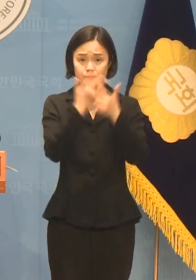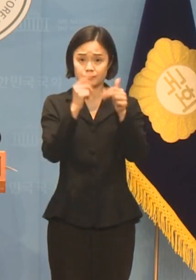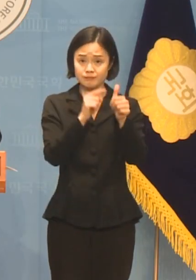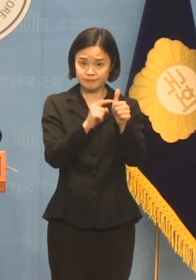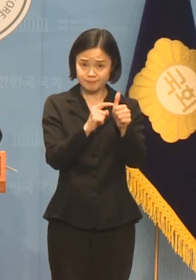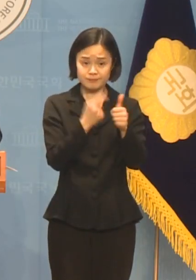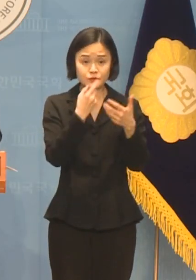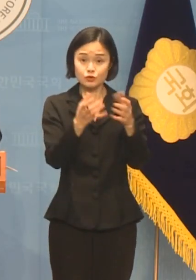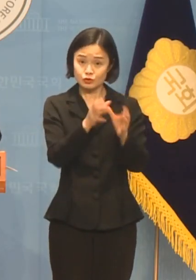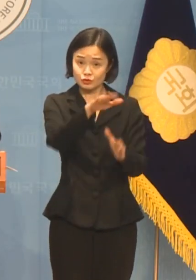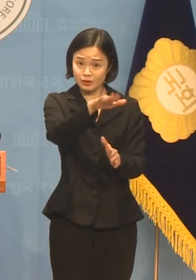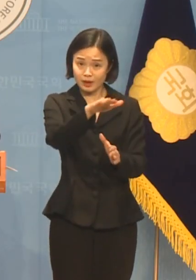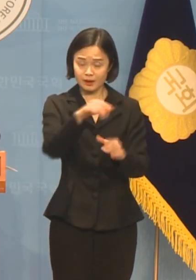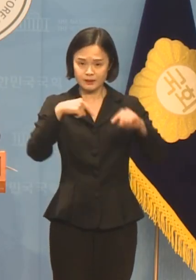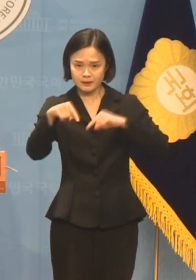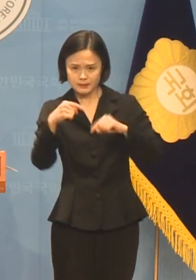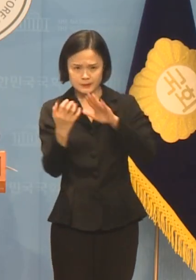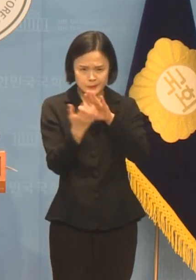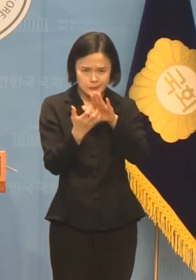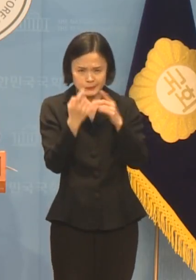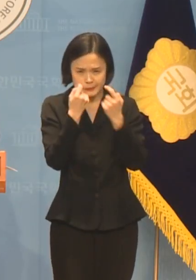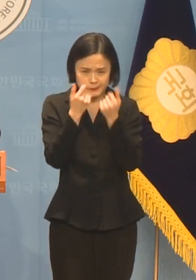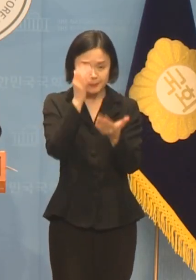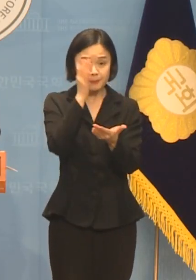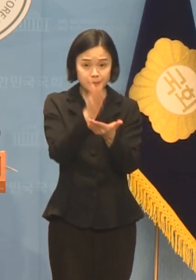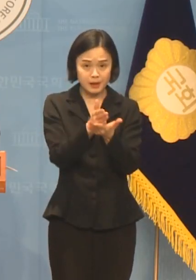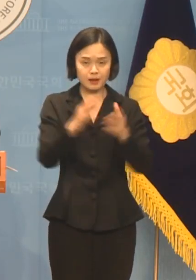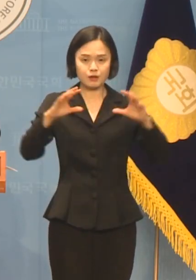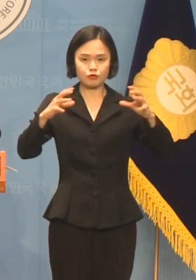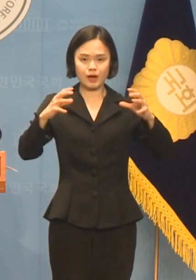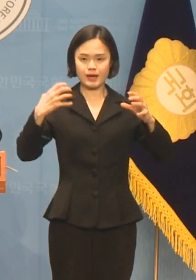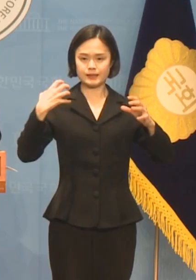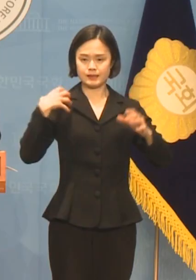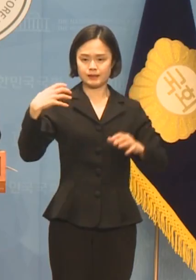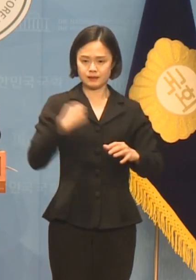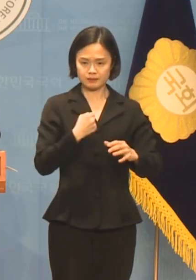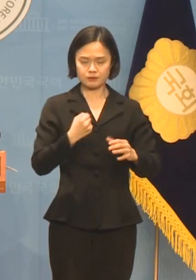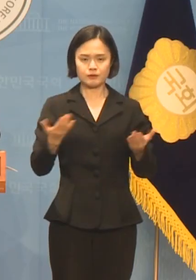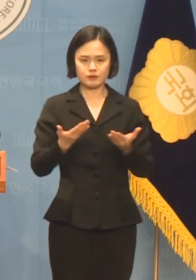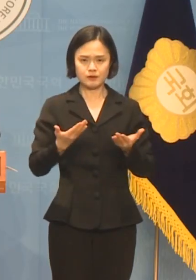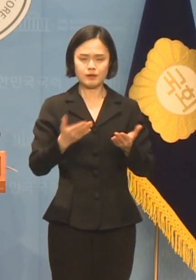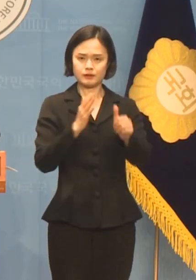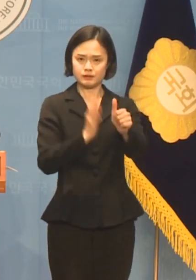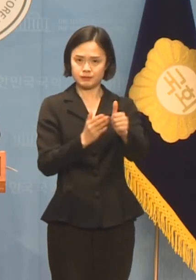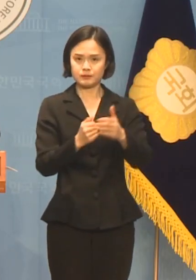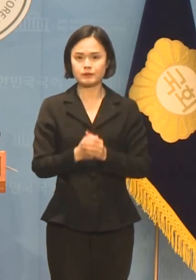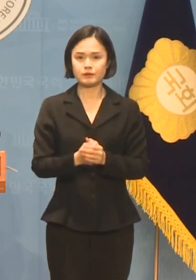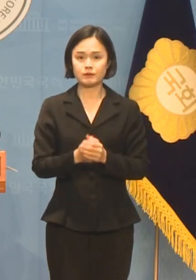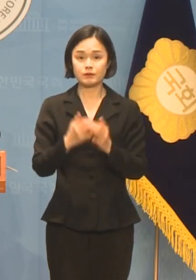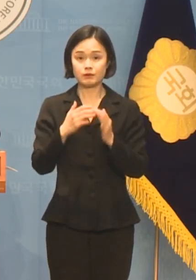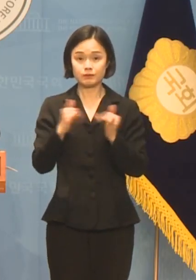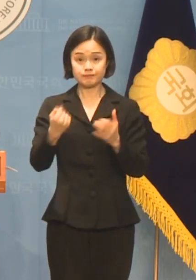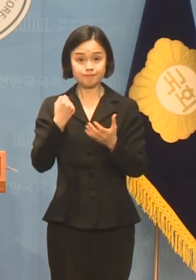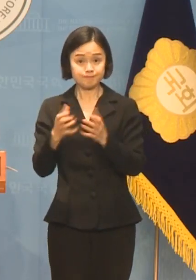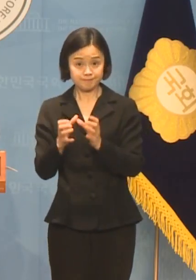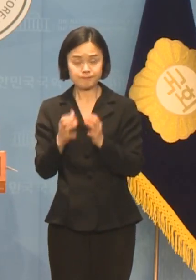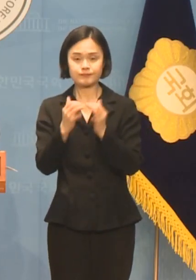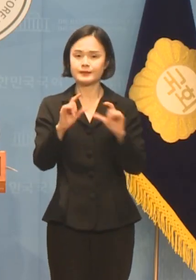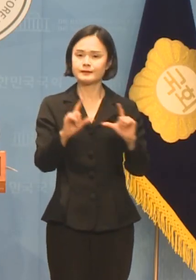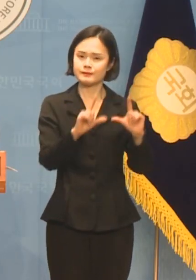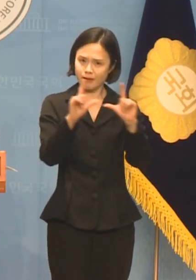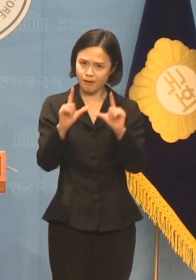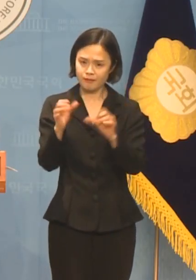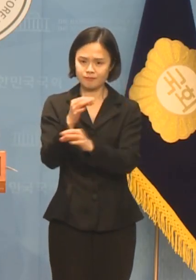아닌 국가적 책임감으로 임해 주십시오. 국민의힘은 민생과 경제를 위한 올바른